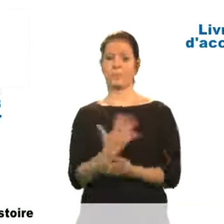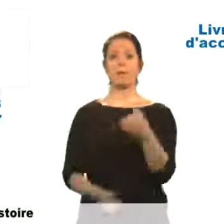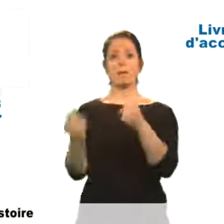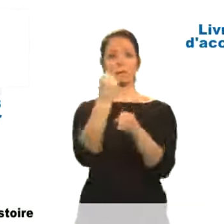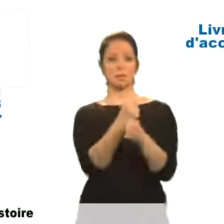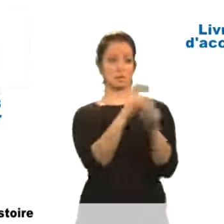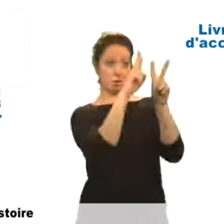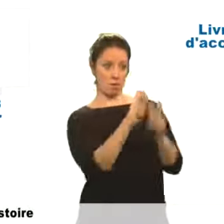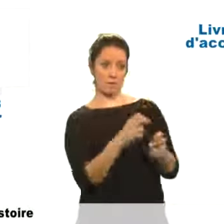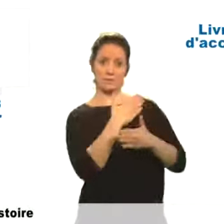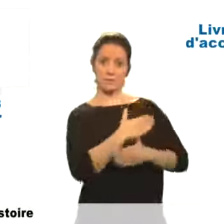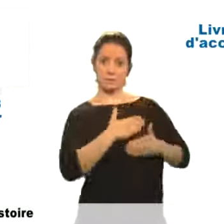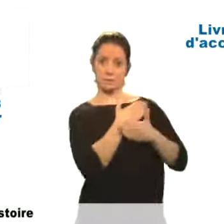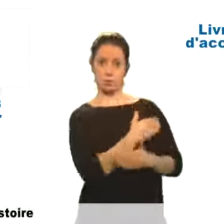leur famille ou représentants légaux.